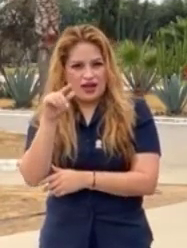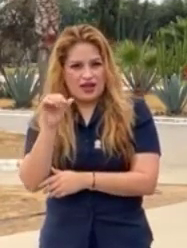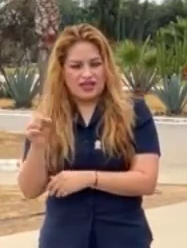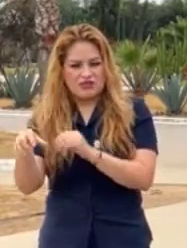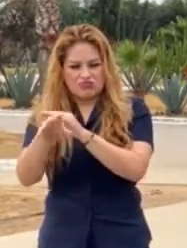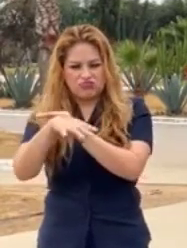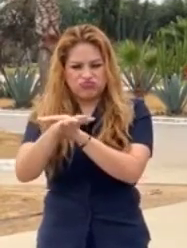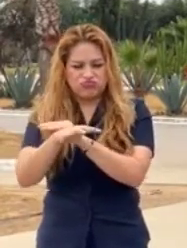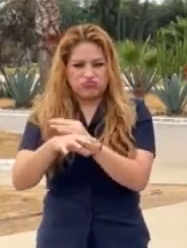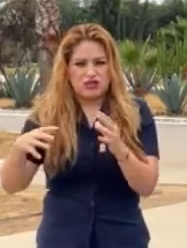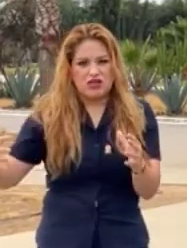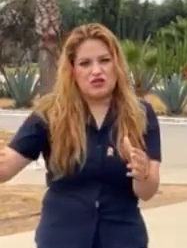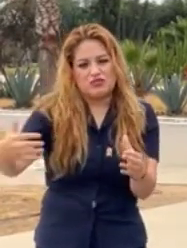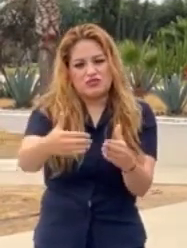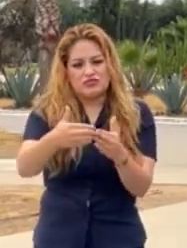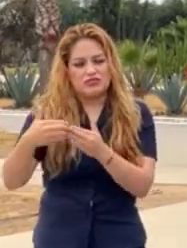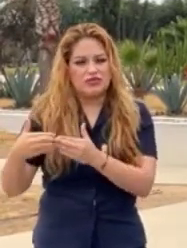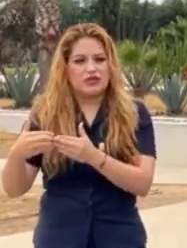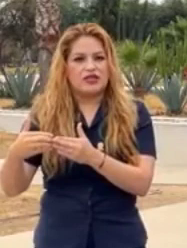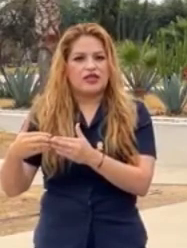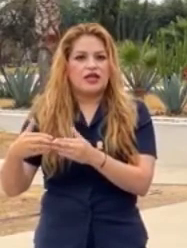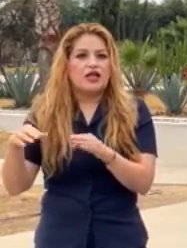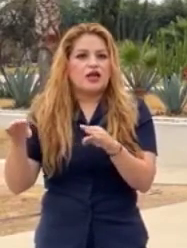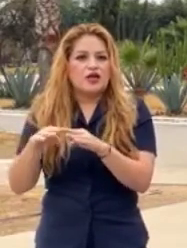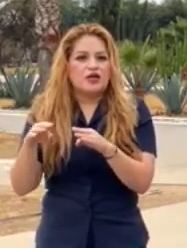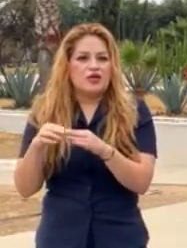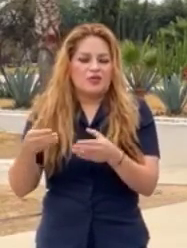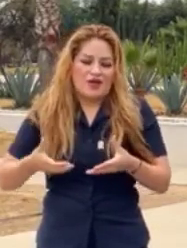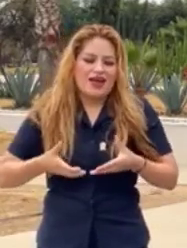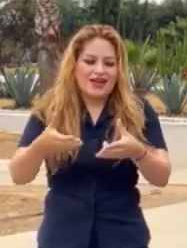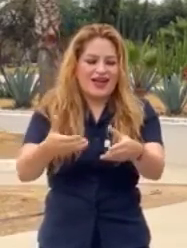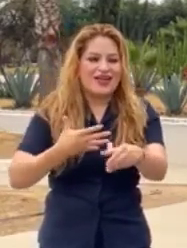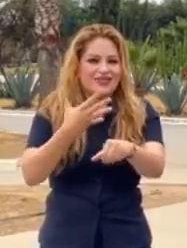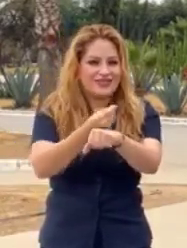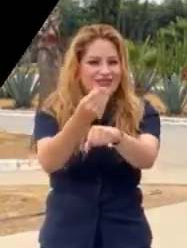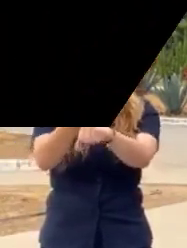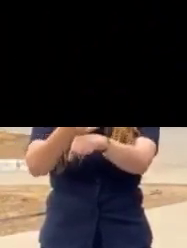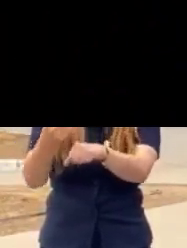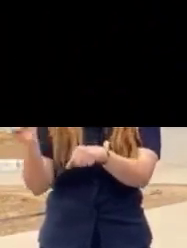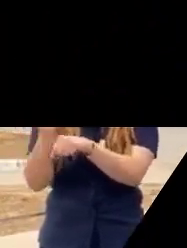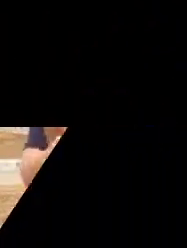reestructuraron las rutas de servicios, implementaron medidas para lograr resolver la situación y